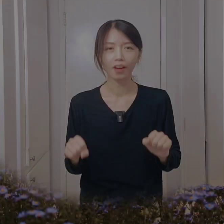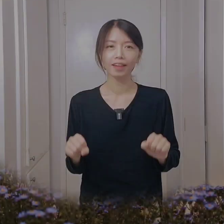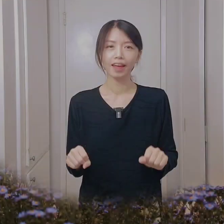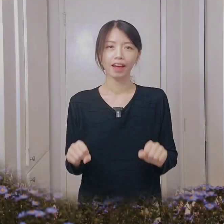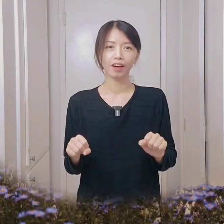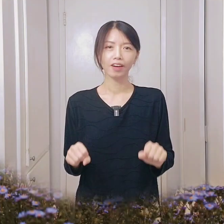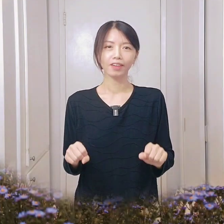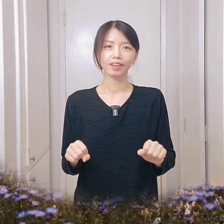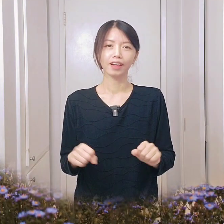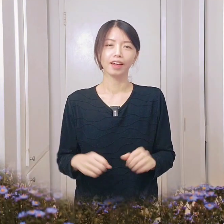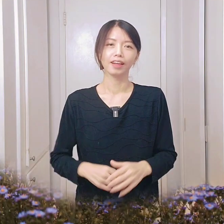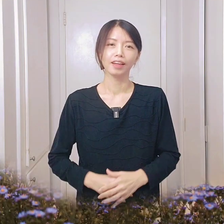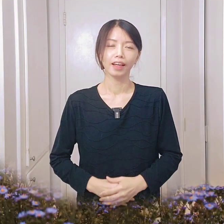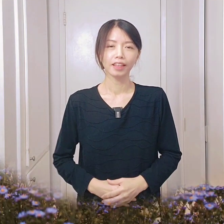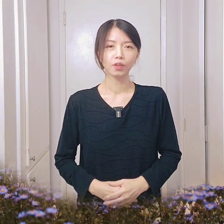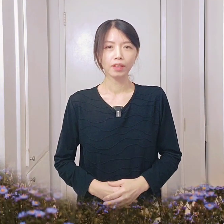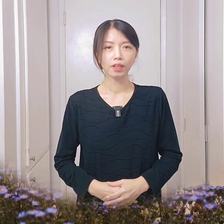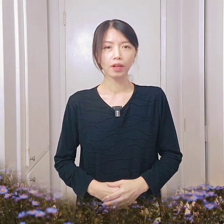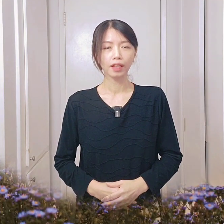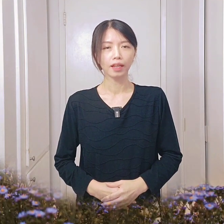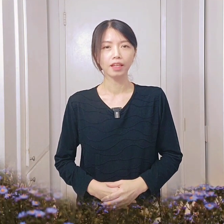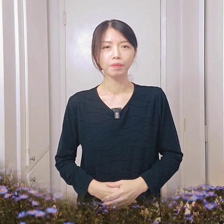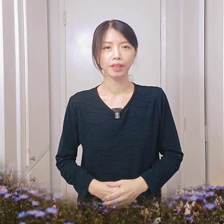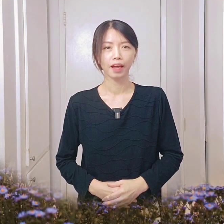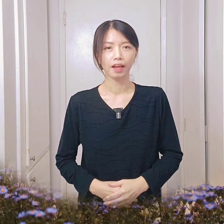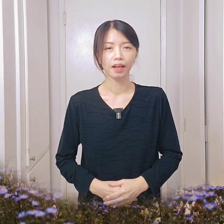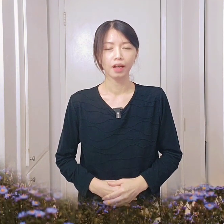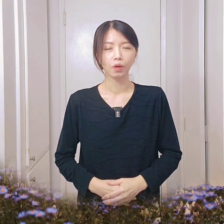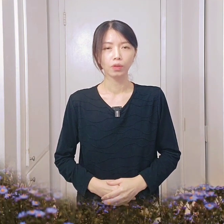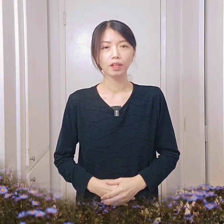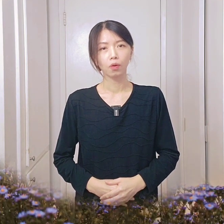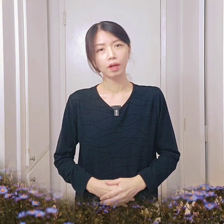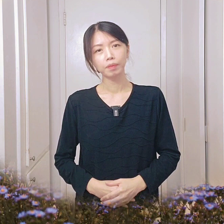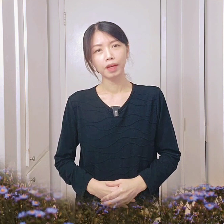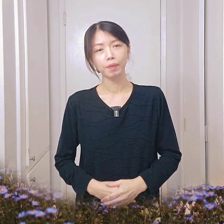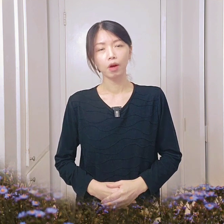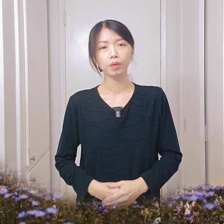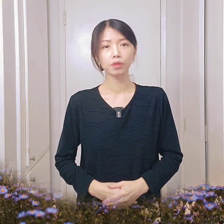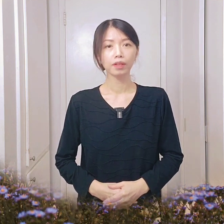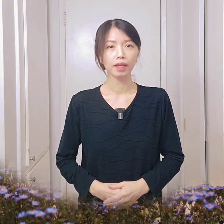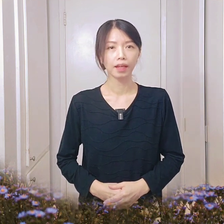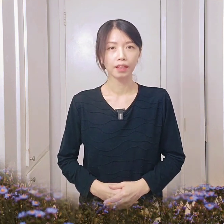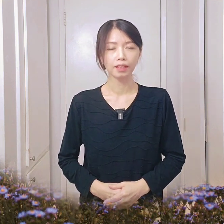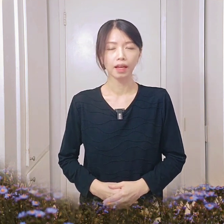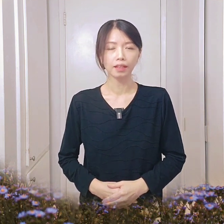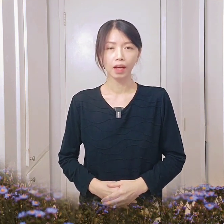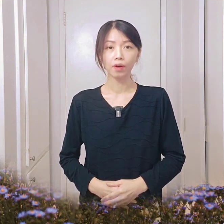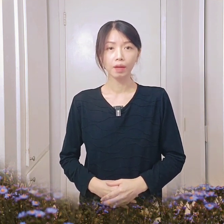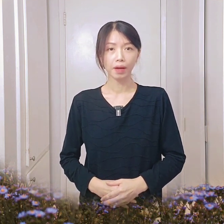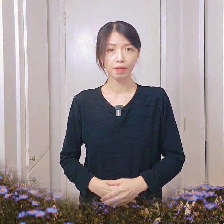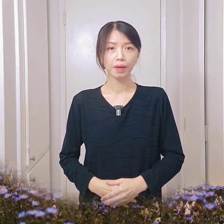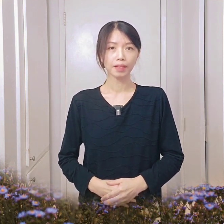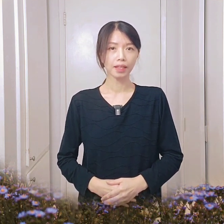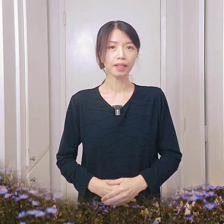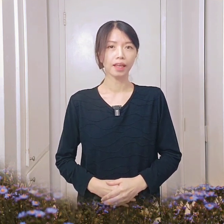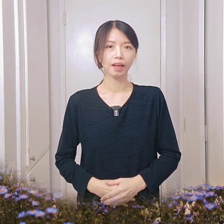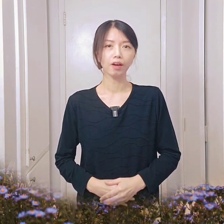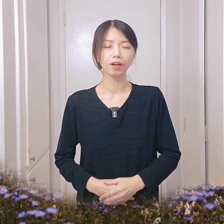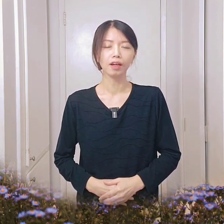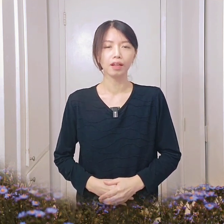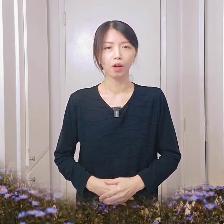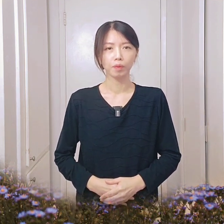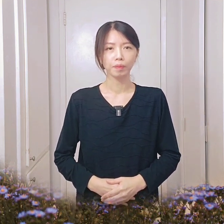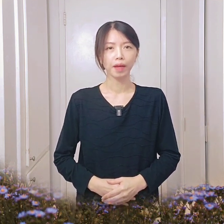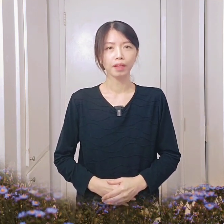여러분 안녕하세요. 아티즈어 채널의 다이앤입니다. 오늘 저와 함께 배워볼 수화 찬양은 4월의 마지막